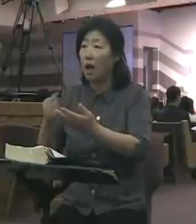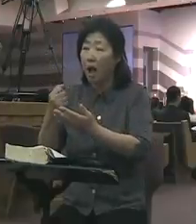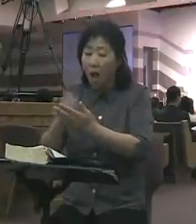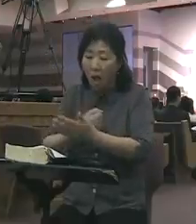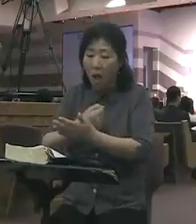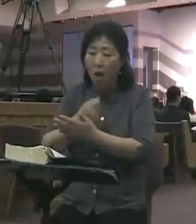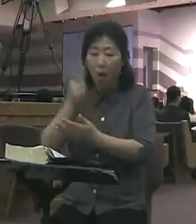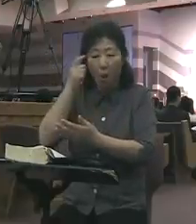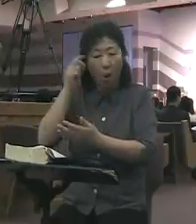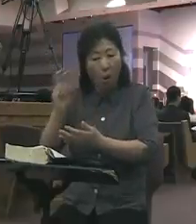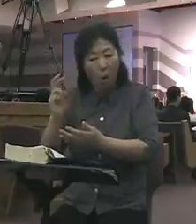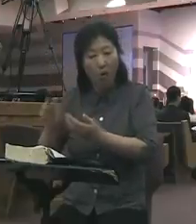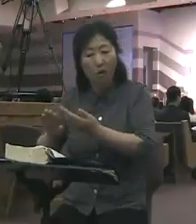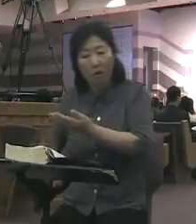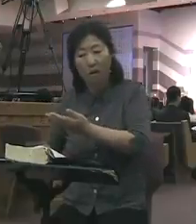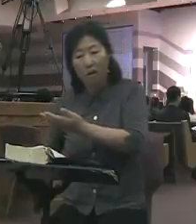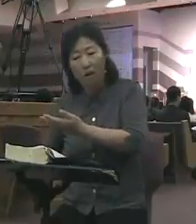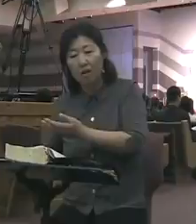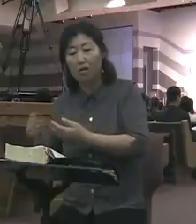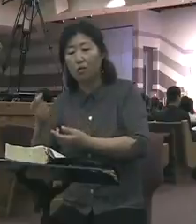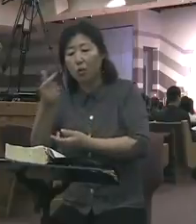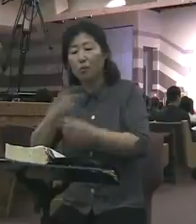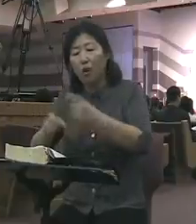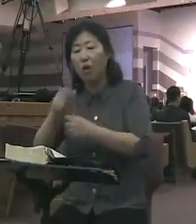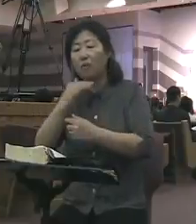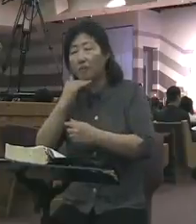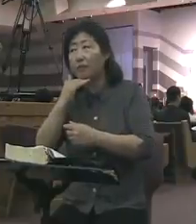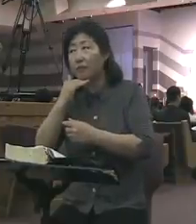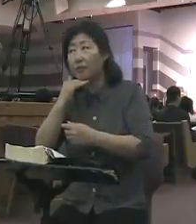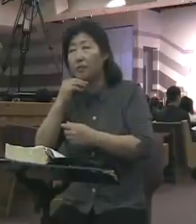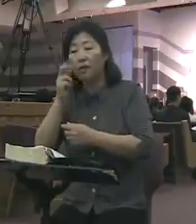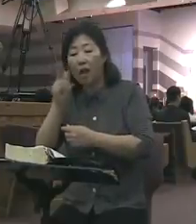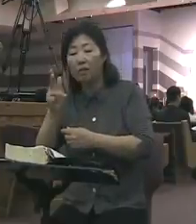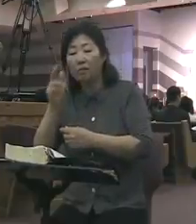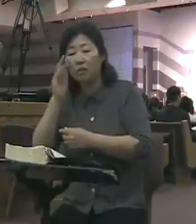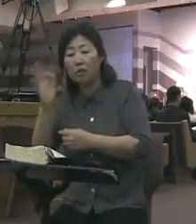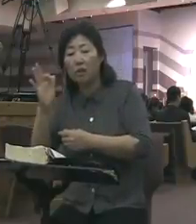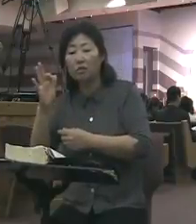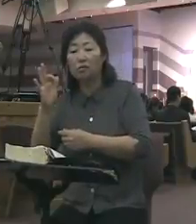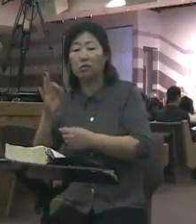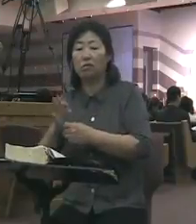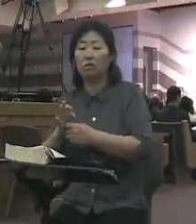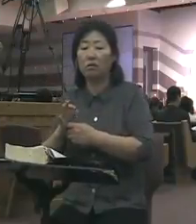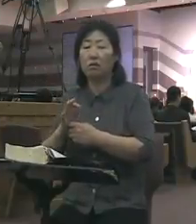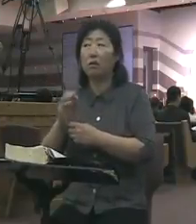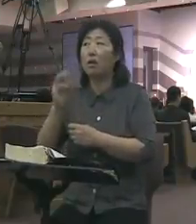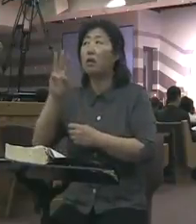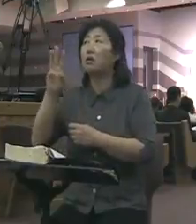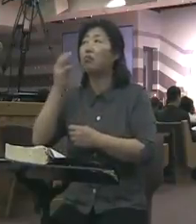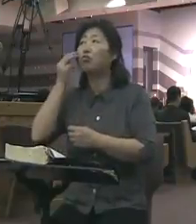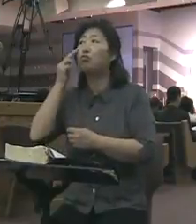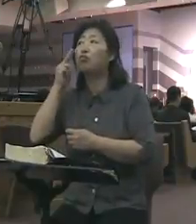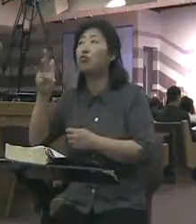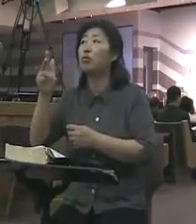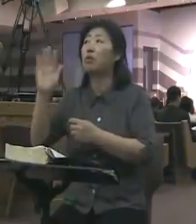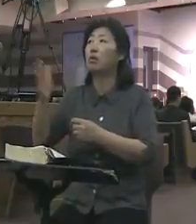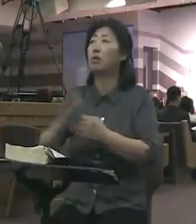내려가지 않을까 조금 기다렸어요. 기다리는 것이 한 주, 2주, 3주가 되고 나중에는 세상에 그때